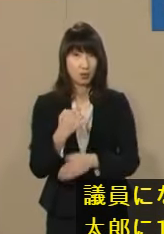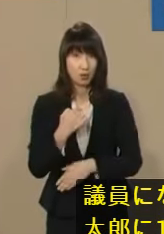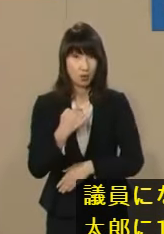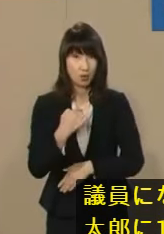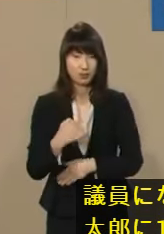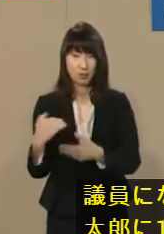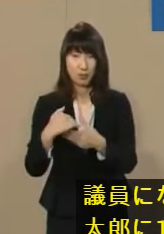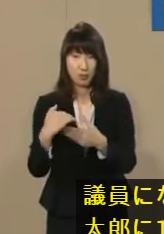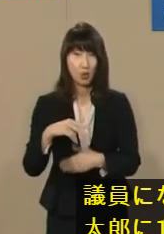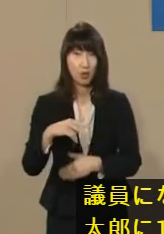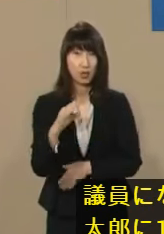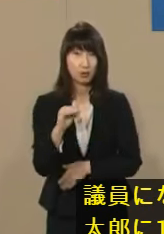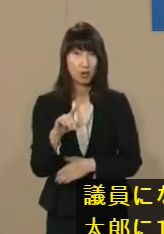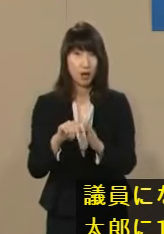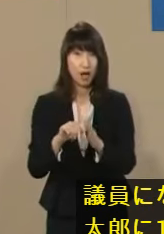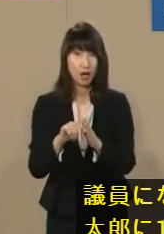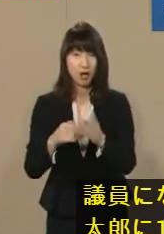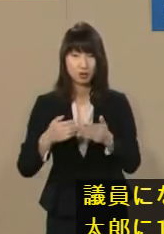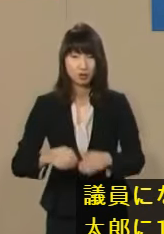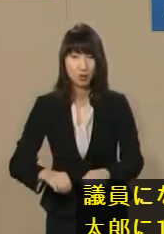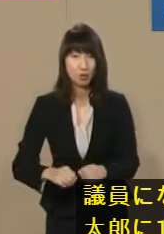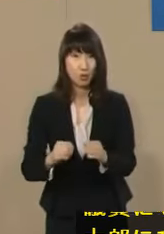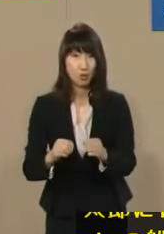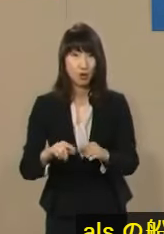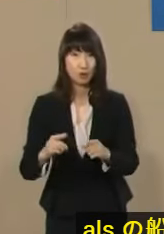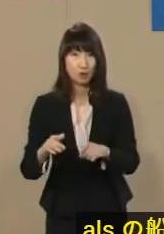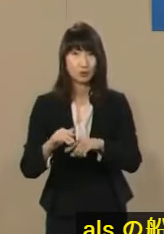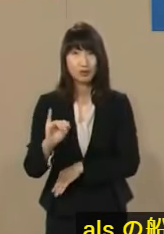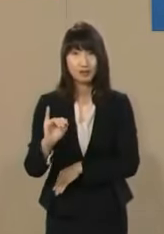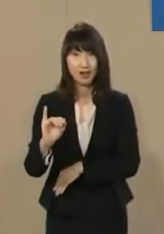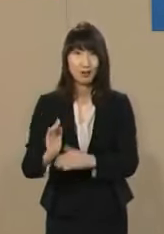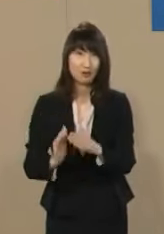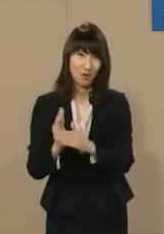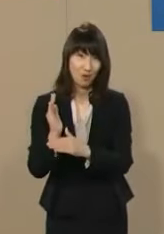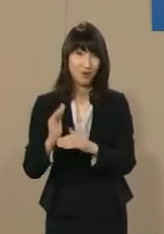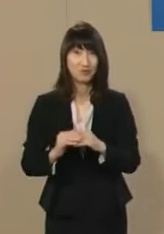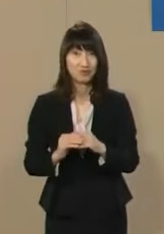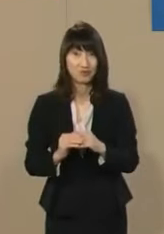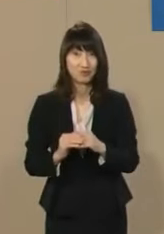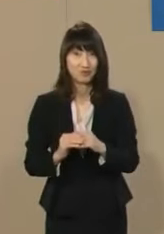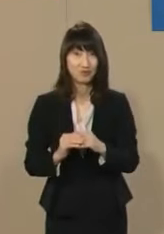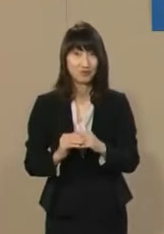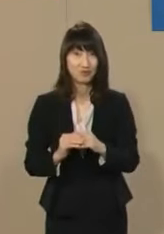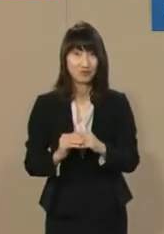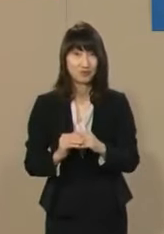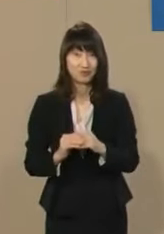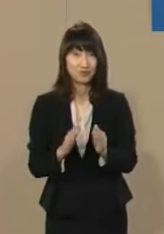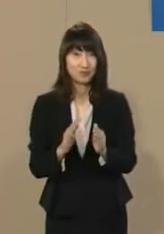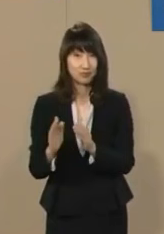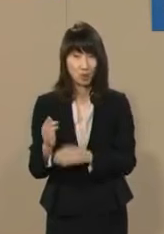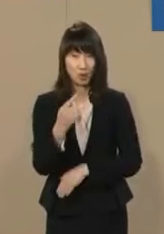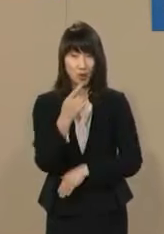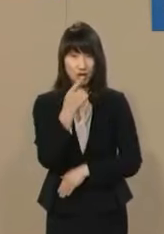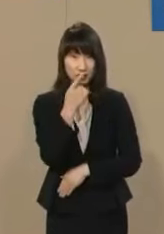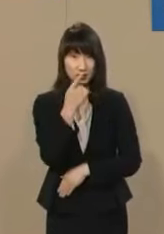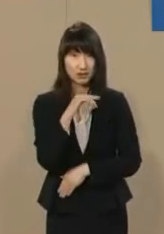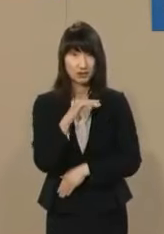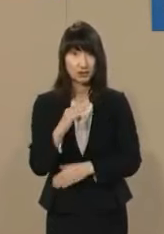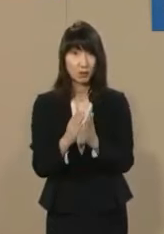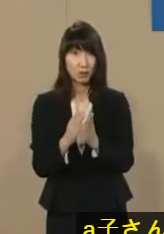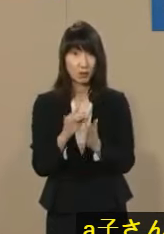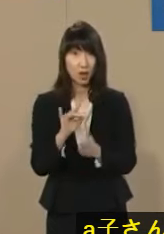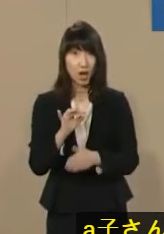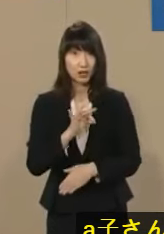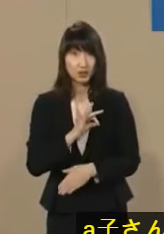200万票集まれば重度障害の木村英子さんが国会議員になります。一方、 山本太郎が議